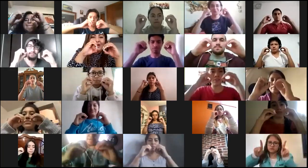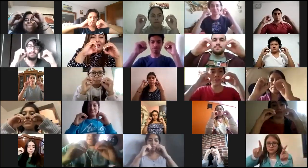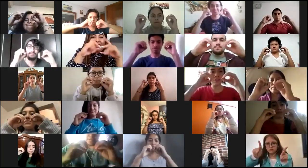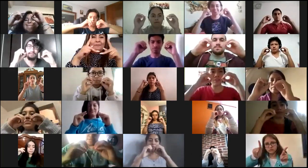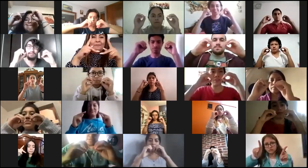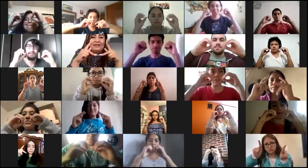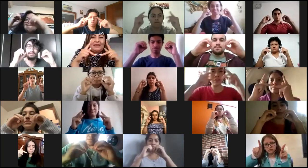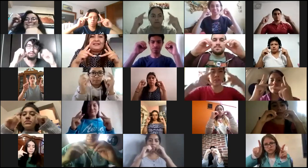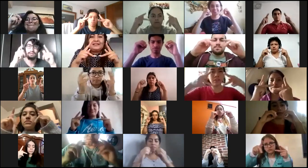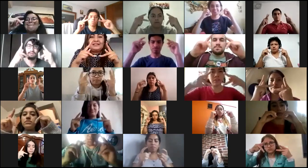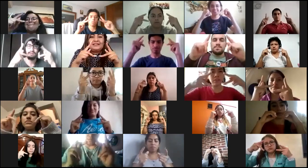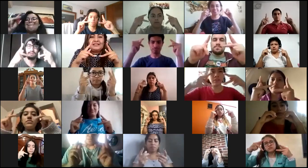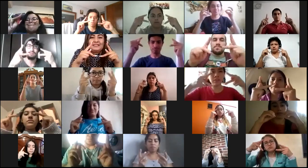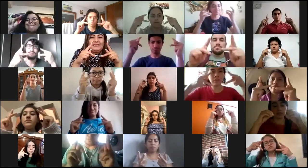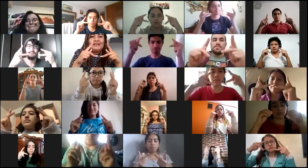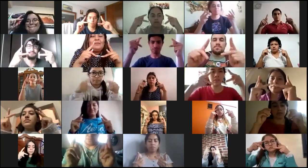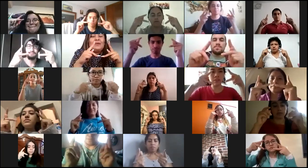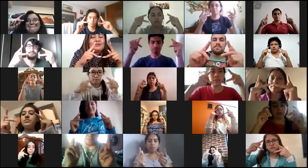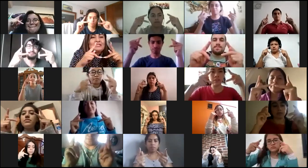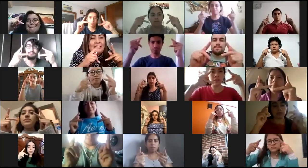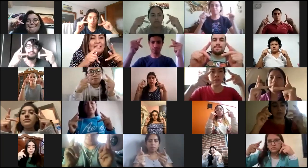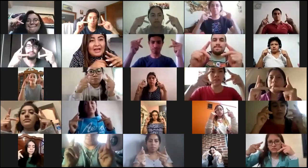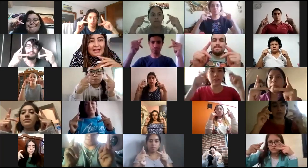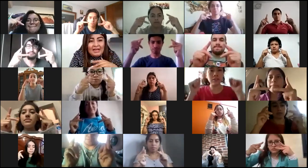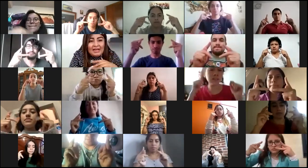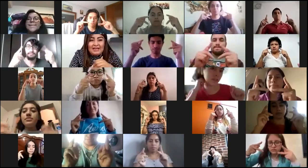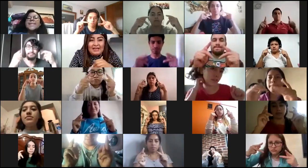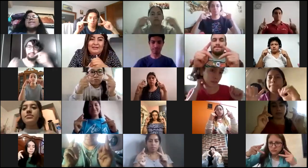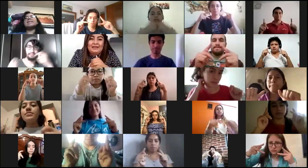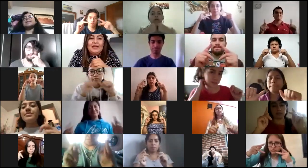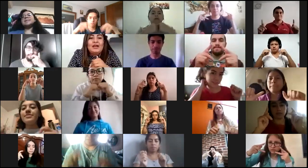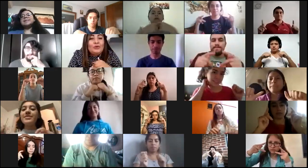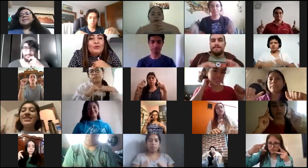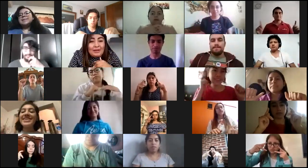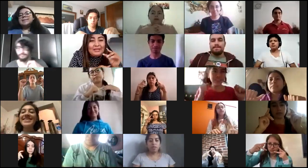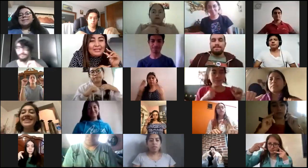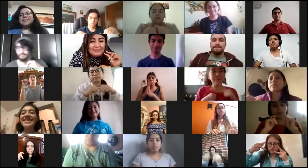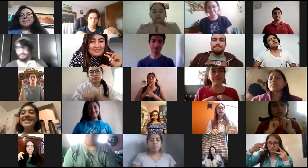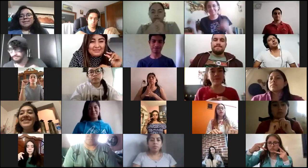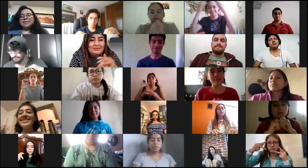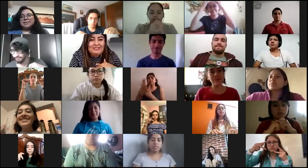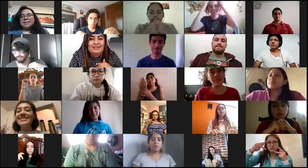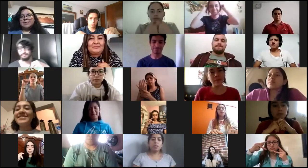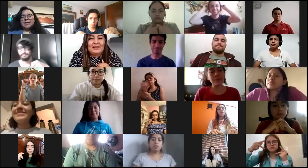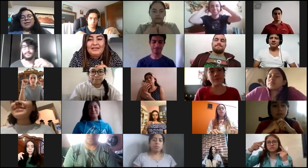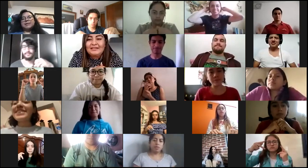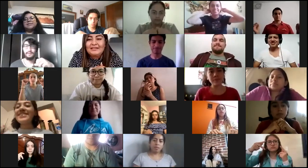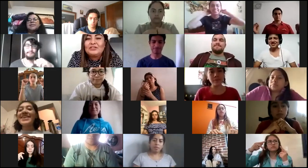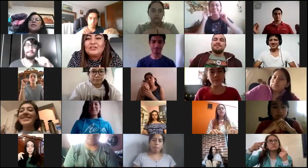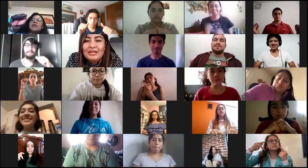Y P. ¿Sí? Vamos desde la A a la P, con una poquita más de velocidad, ¿vale? No tan rápido,